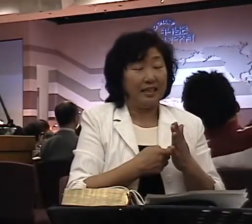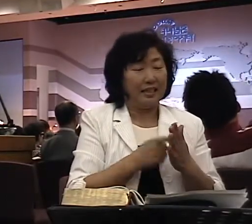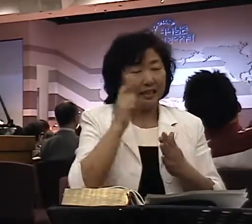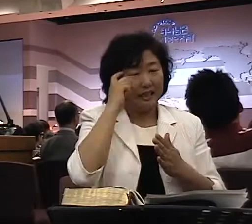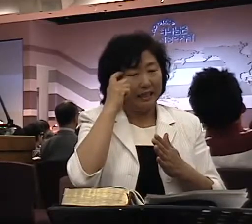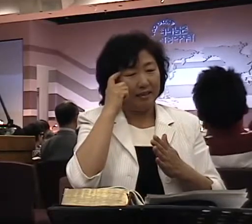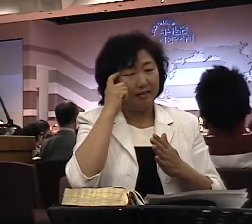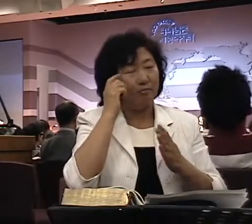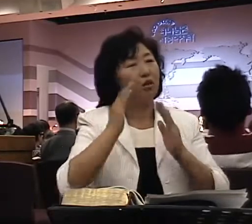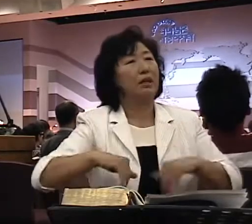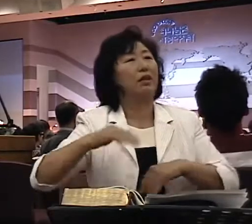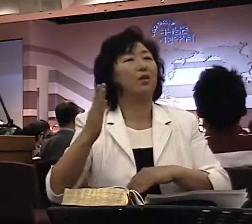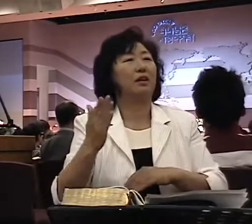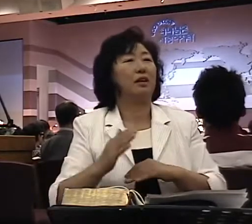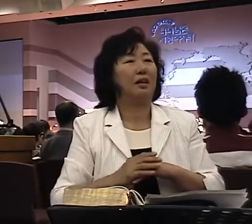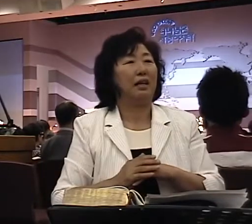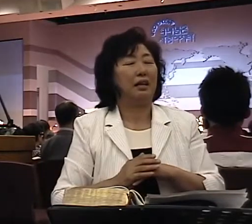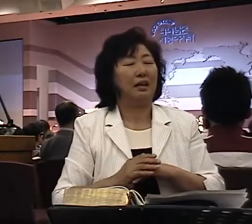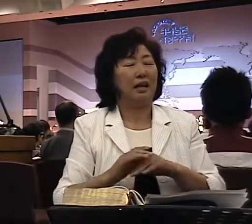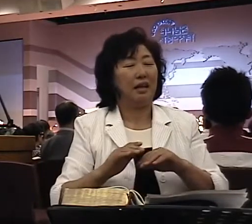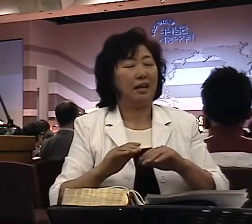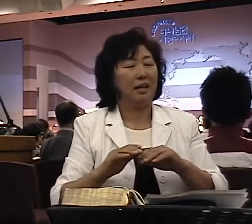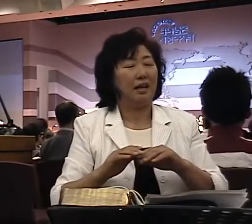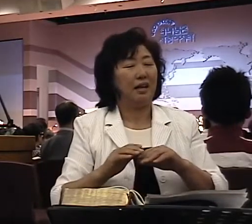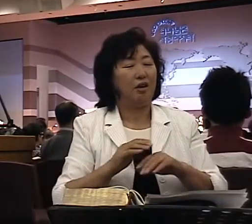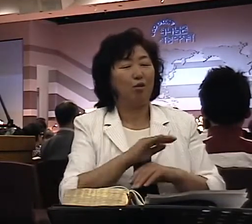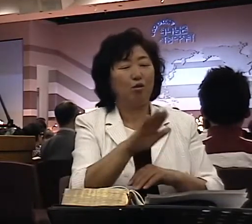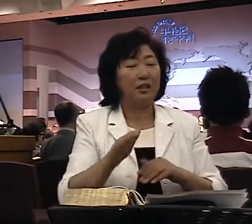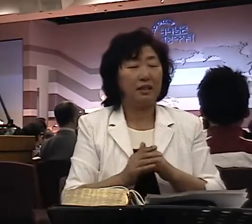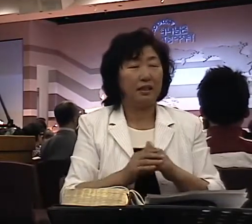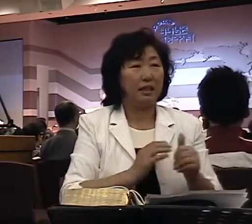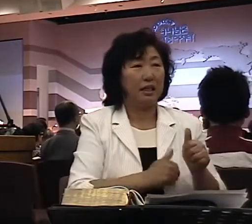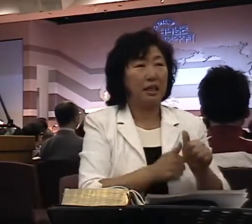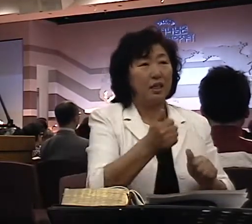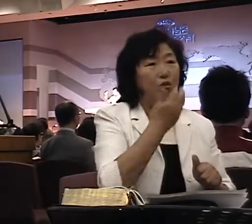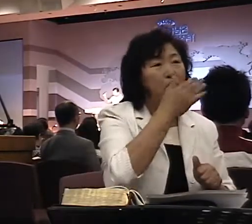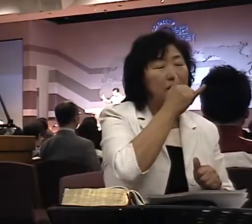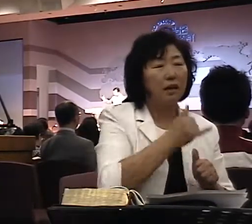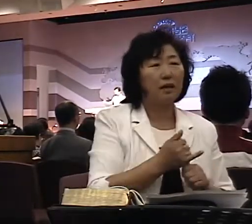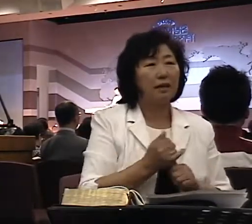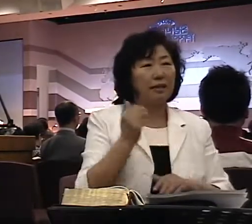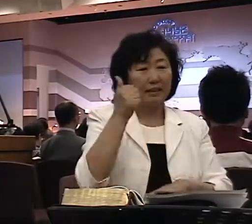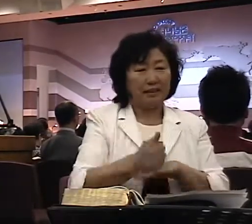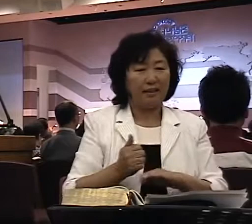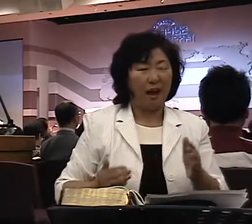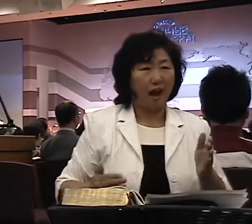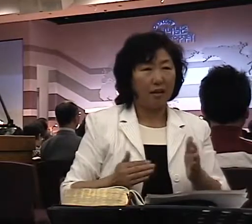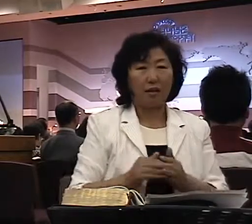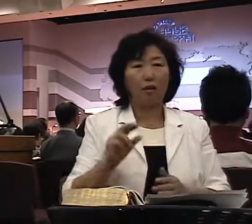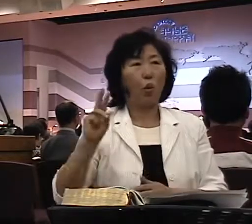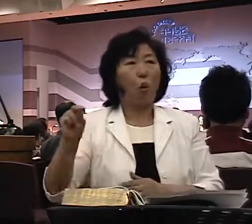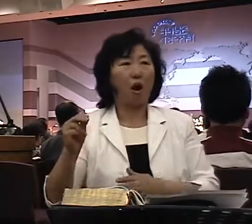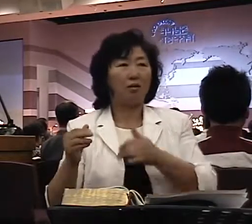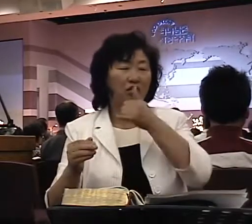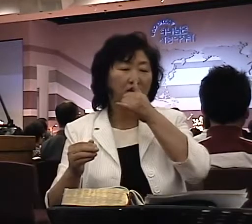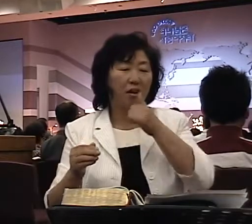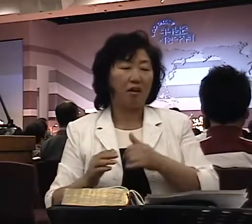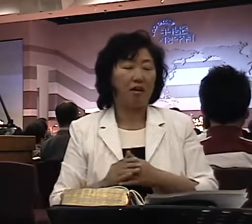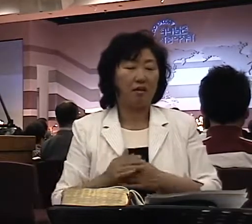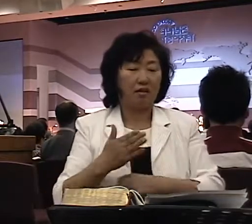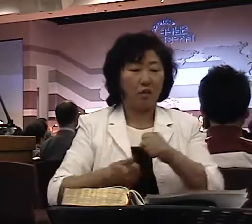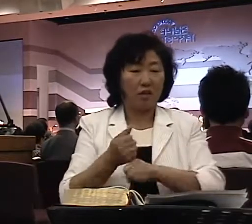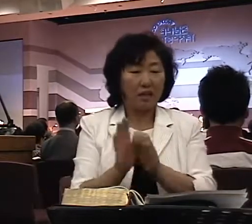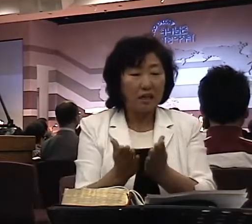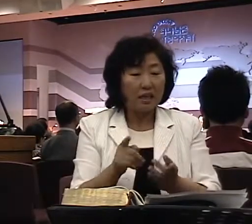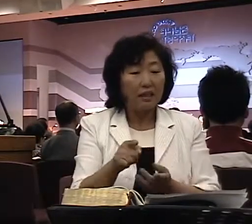여러분, 아닙니다. 우리가 이길 수 있습니다. 끝까지 노할 수 있습니다. 성경에 보면 이런